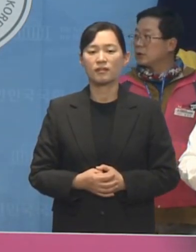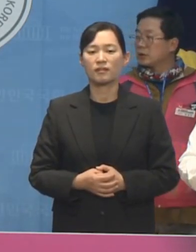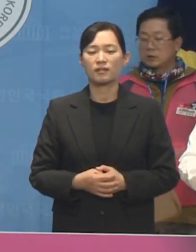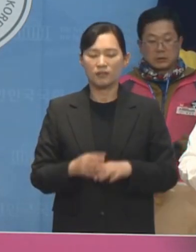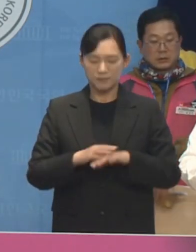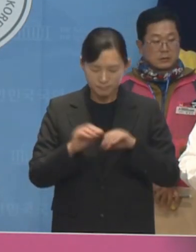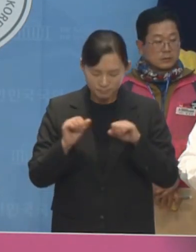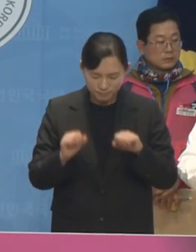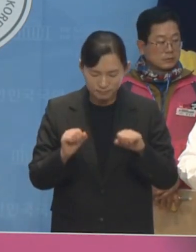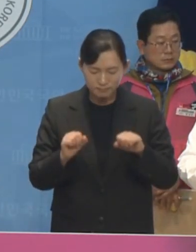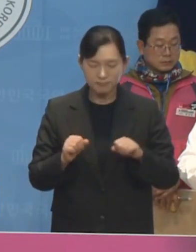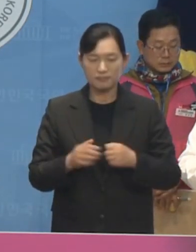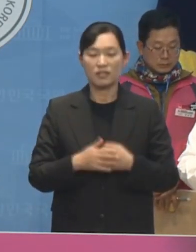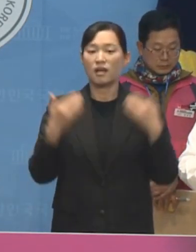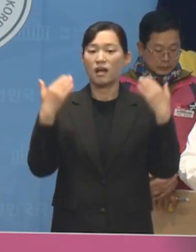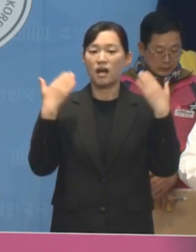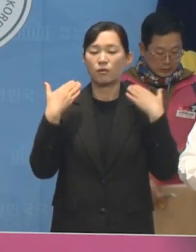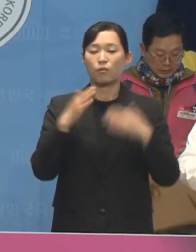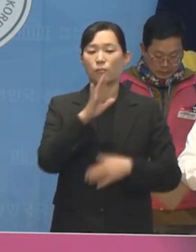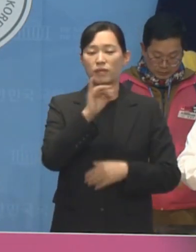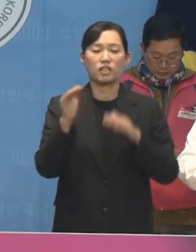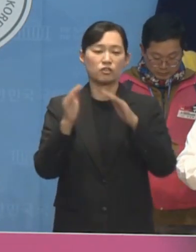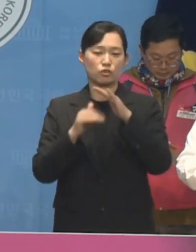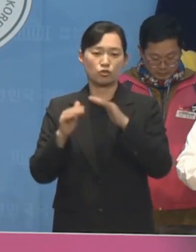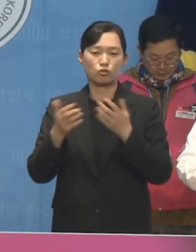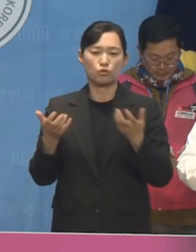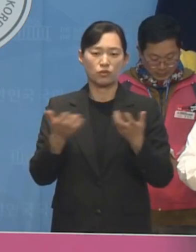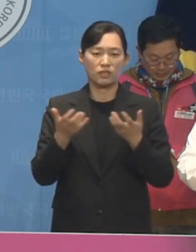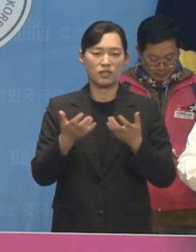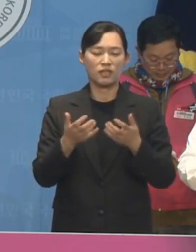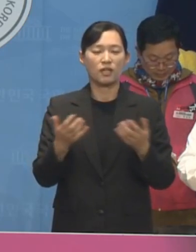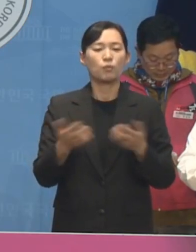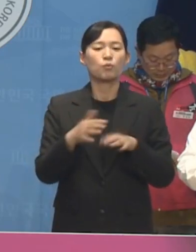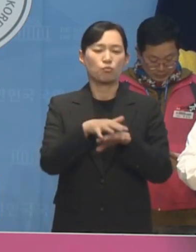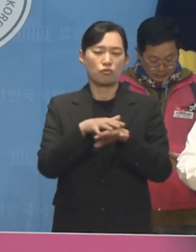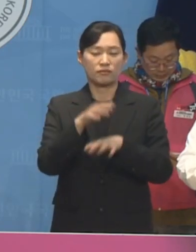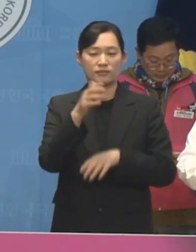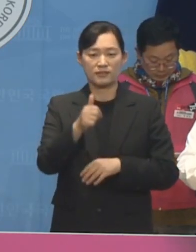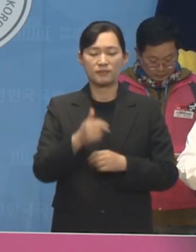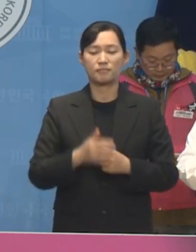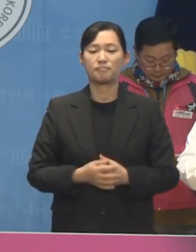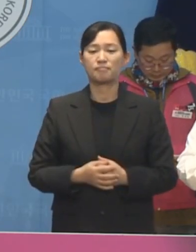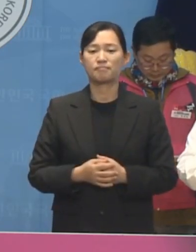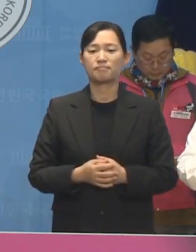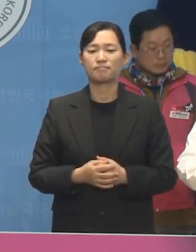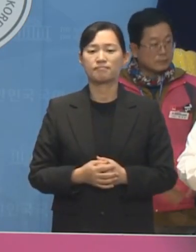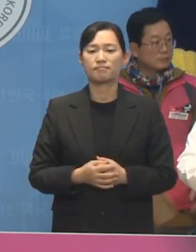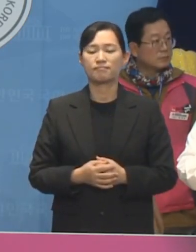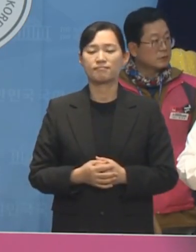예, 안녕하십니까. 학교 비정규직 노동조합 위원장 민태호입니다.